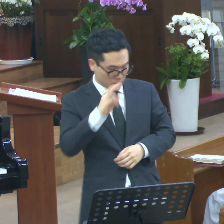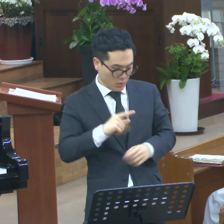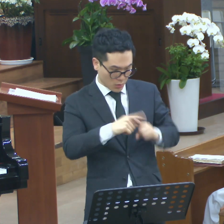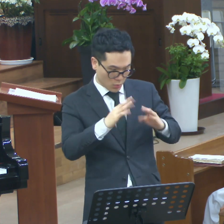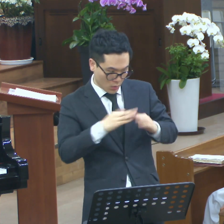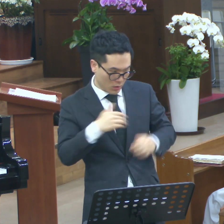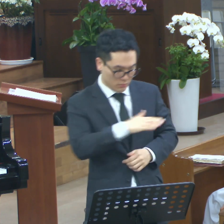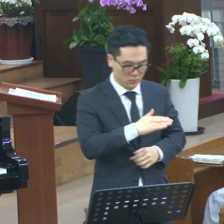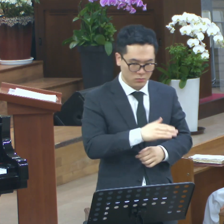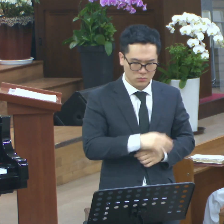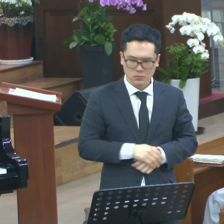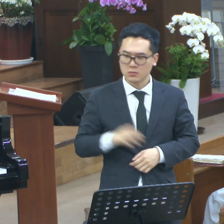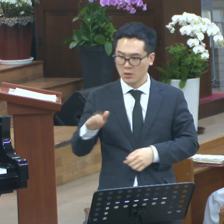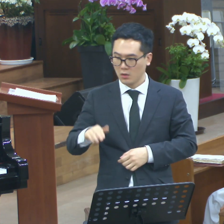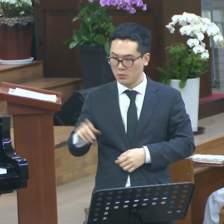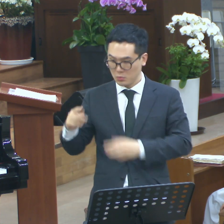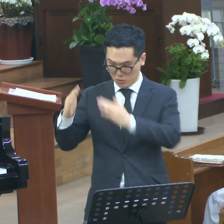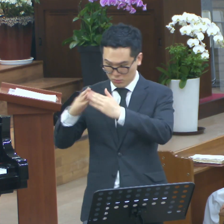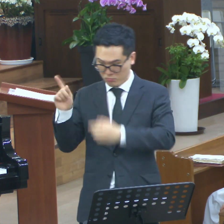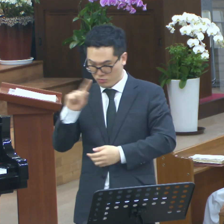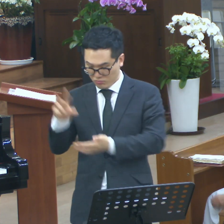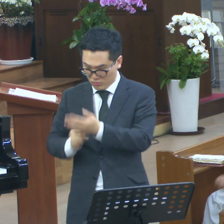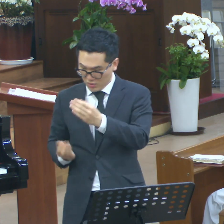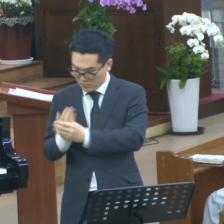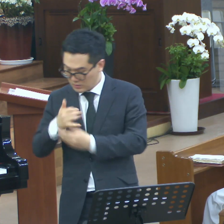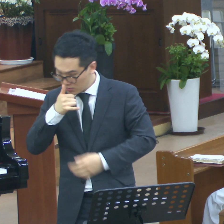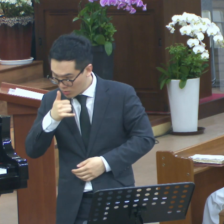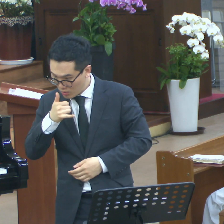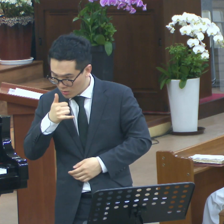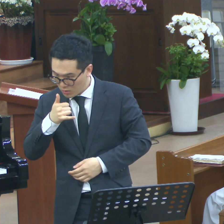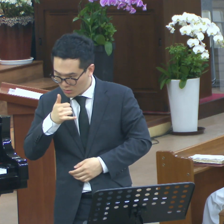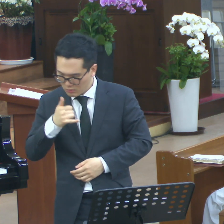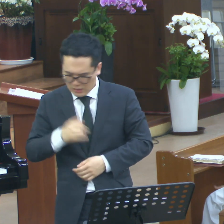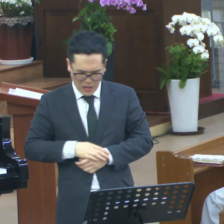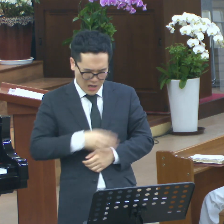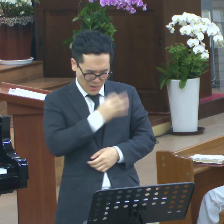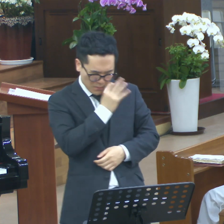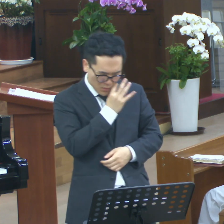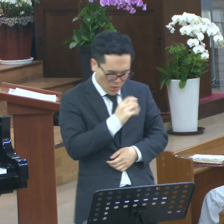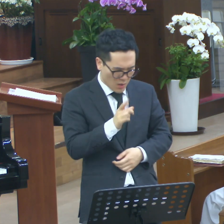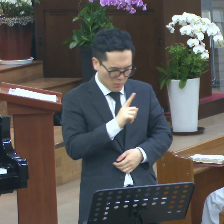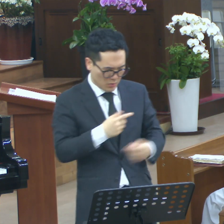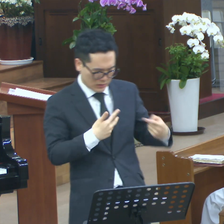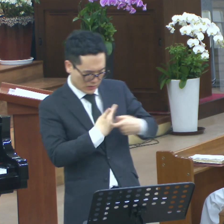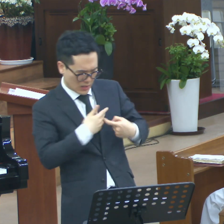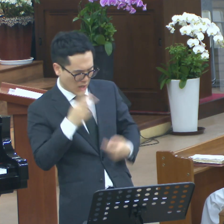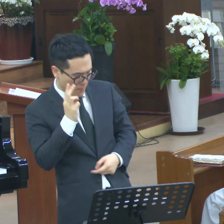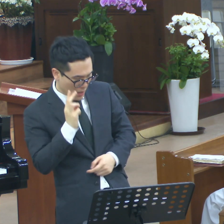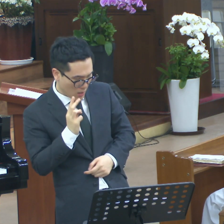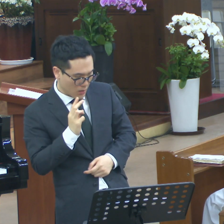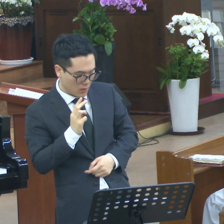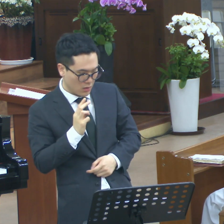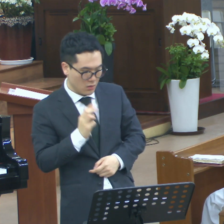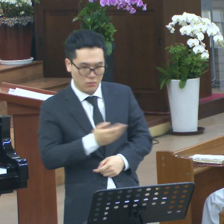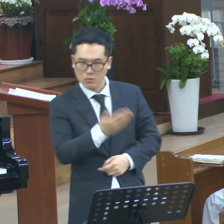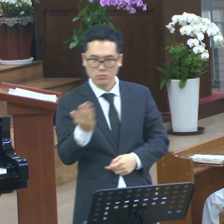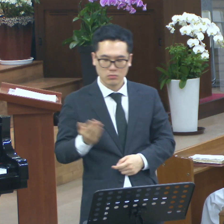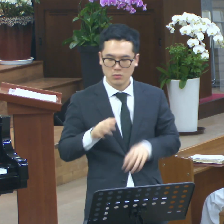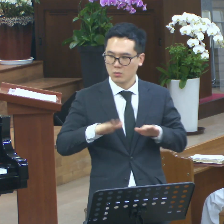사람 눈치채겠다. 그리고 새벽기도 안 나올 수 있어요. 그런데 이 시인은 누가 나를 조롱을 하는 거예요.